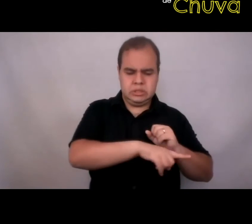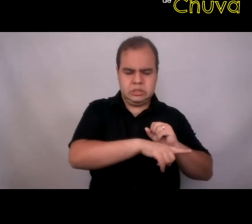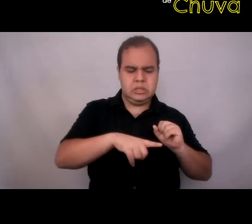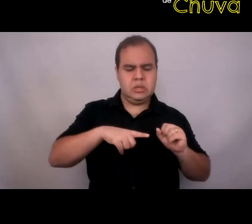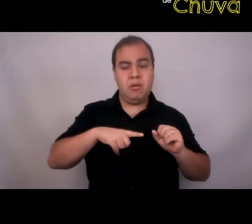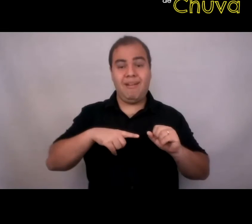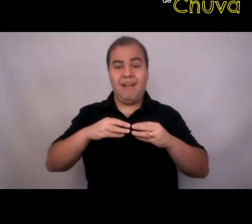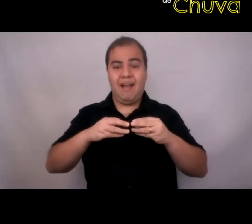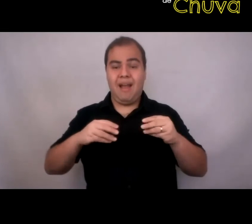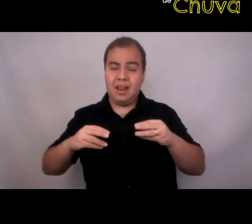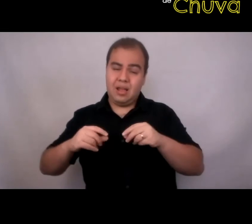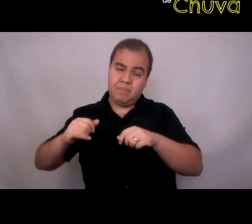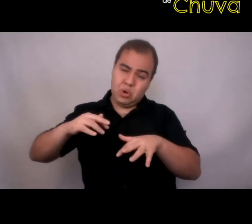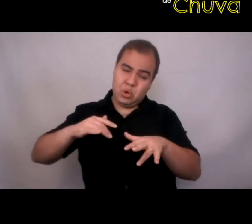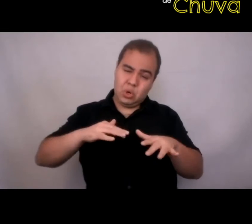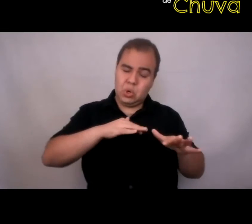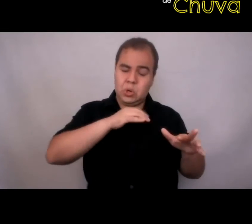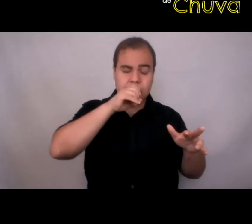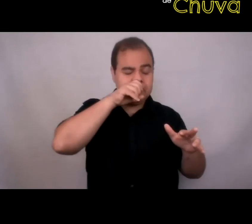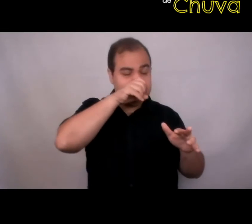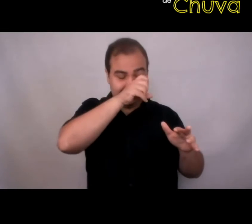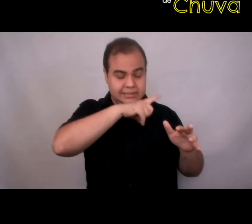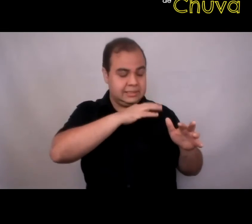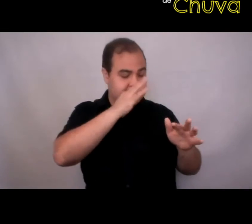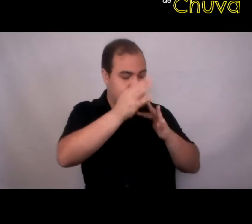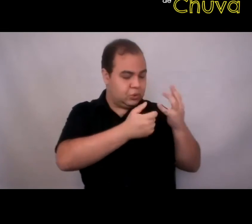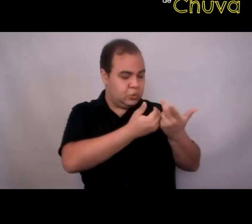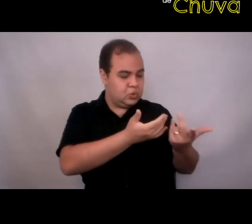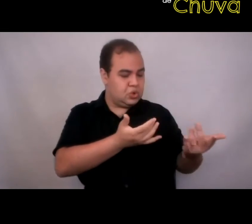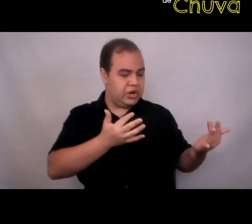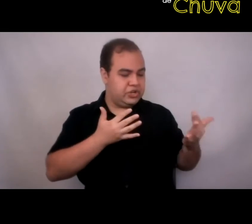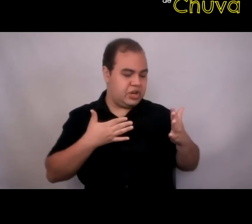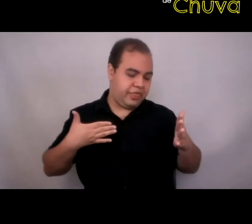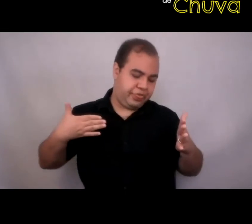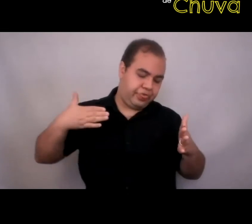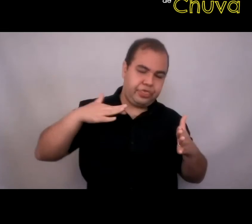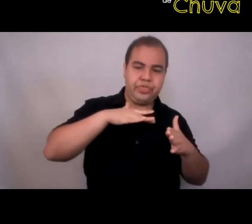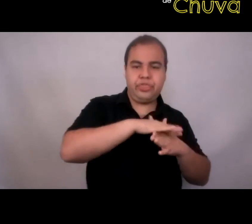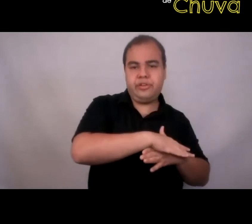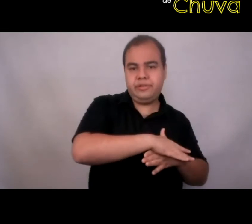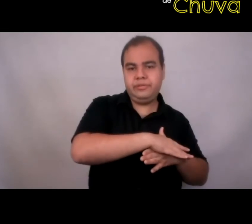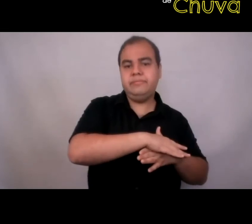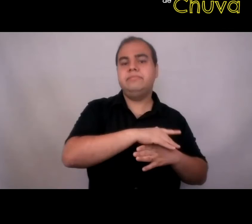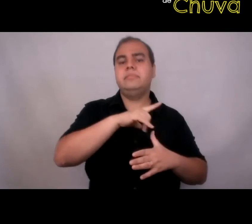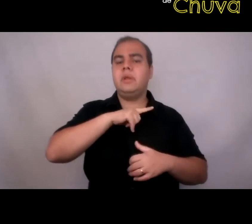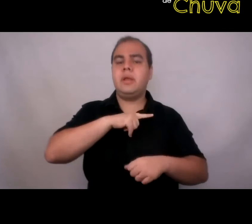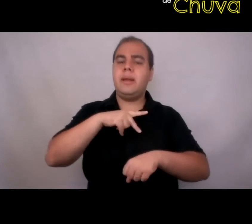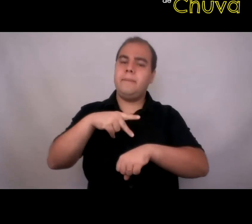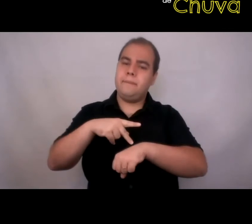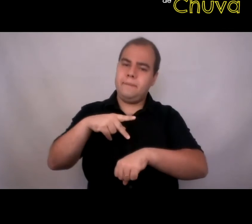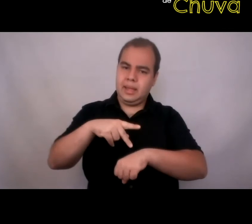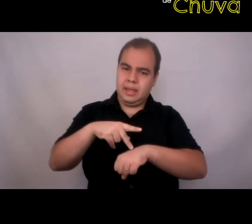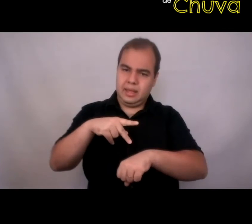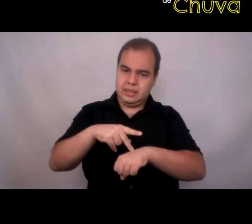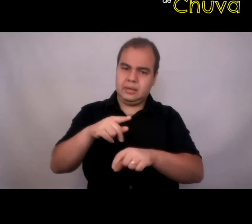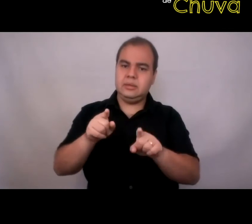acaba acumulando no início do jardim de chuva. Então, tem a área de pedra, tá? Que ali